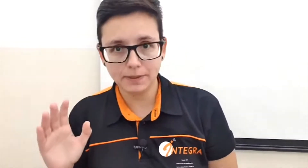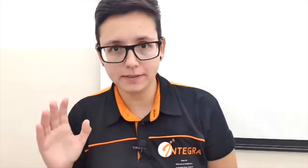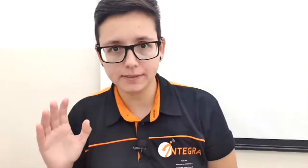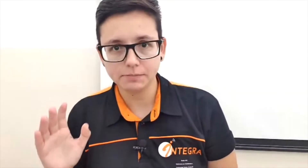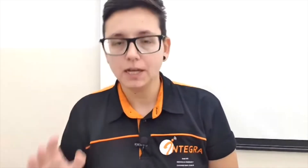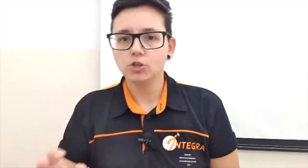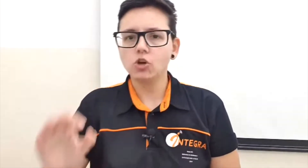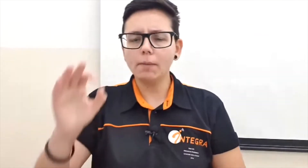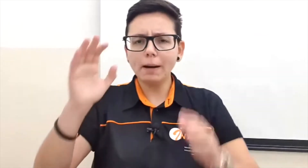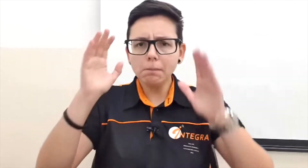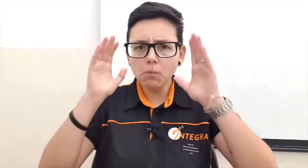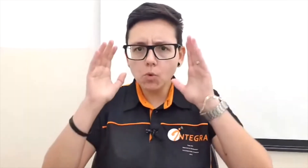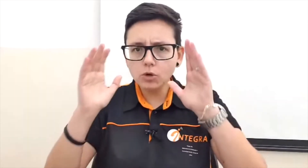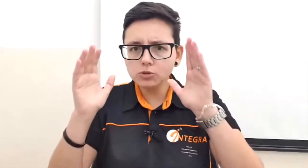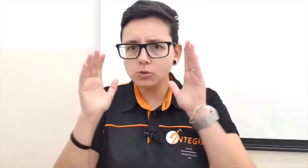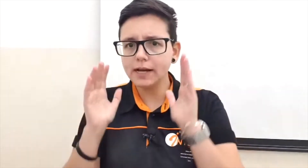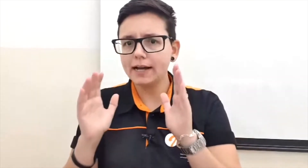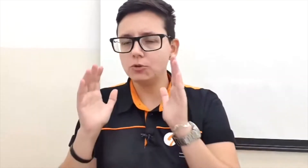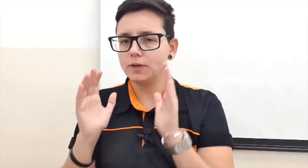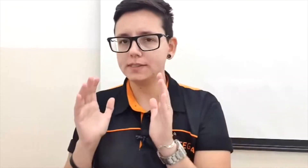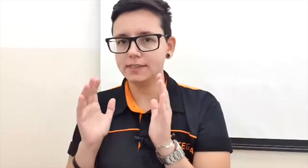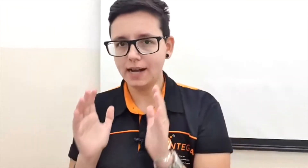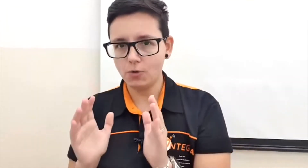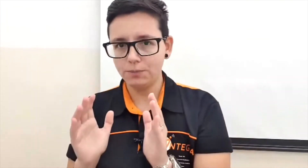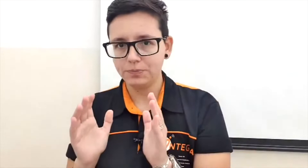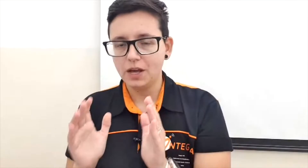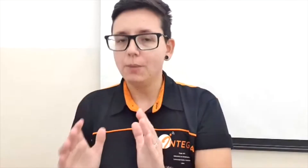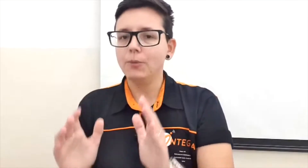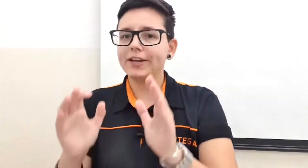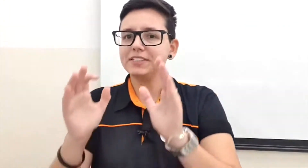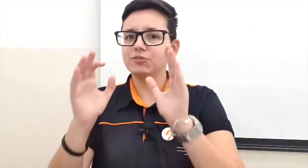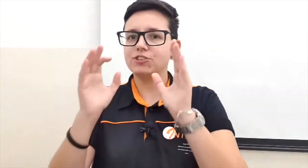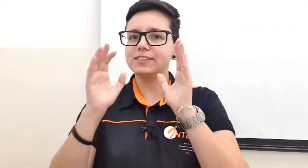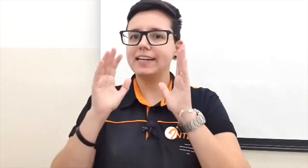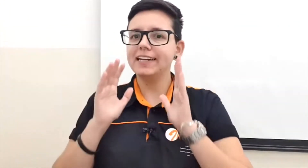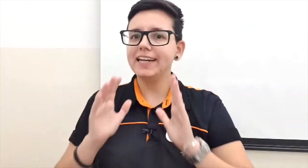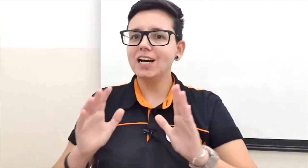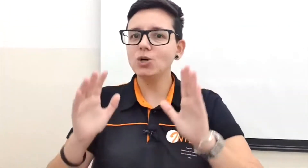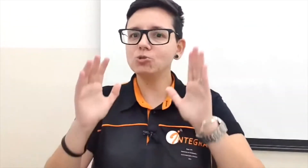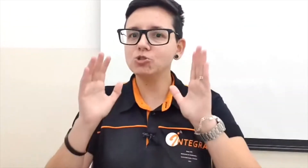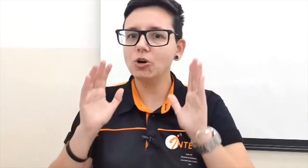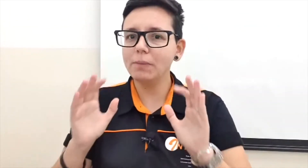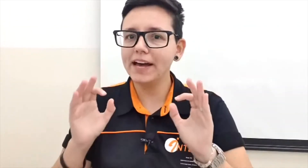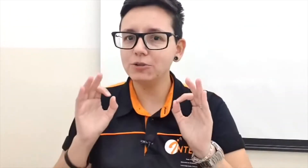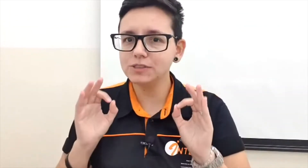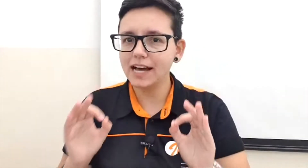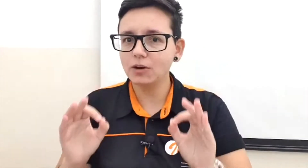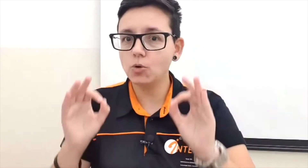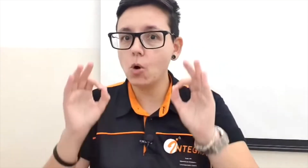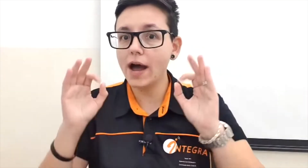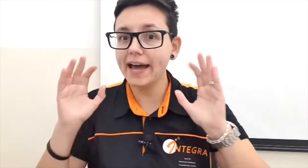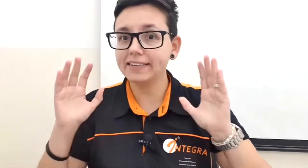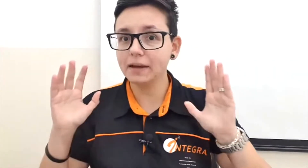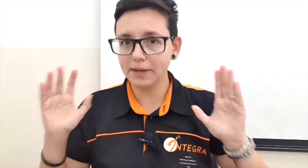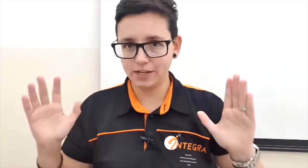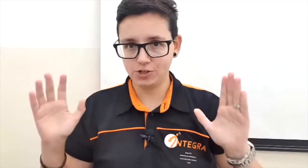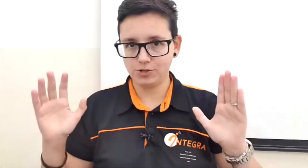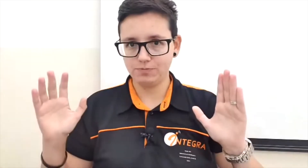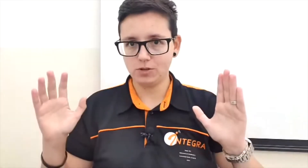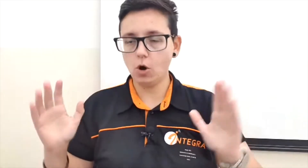Libras. Toma muito cuidado com esse sinal, porque se você não souber usá-lo corretamente, ou